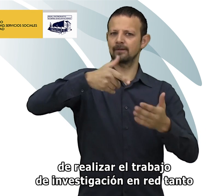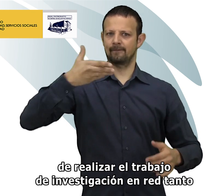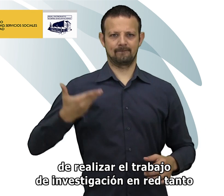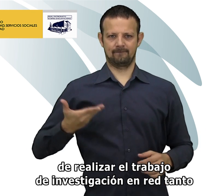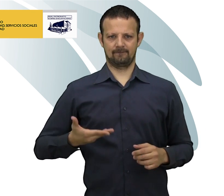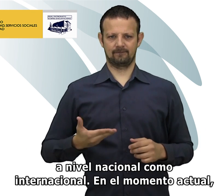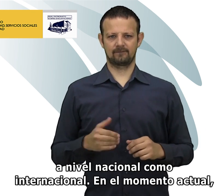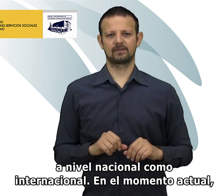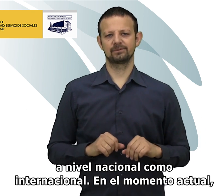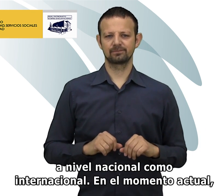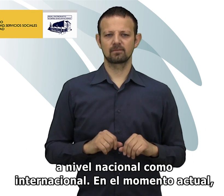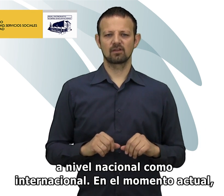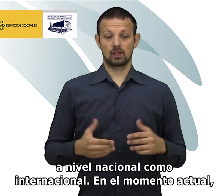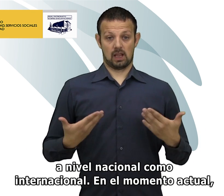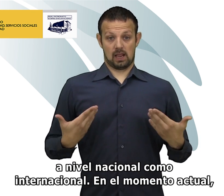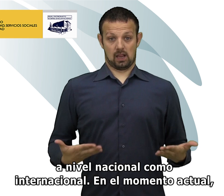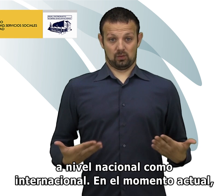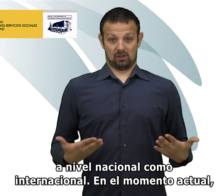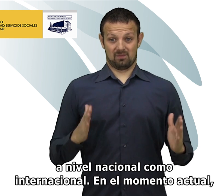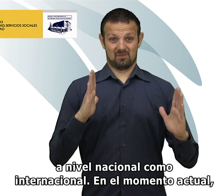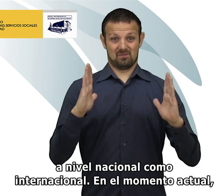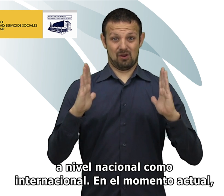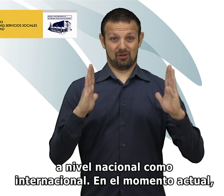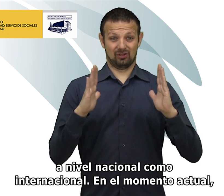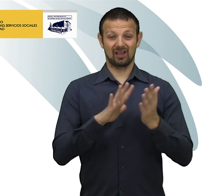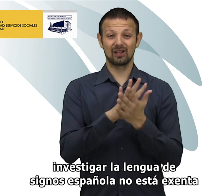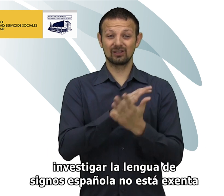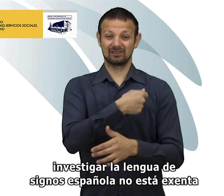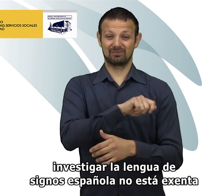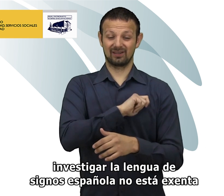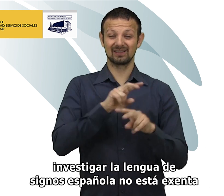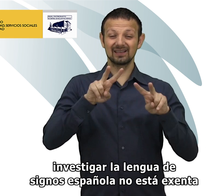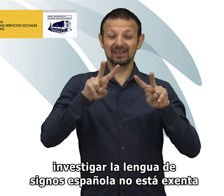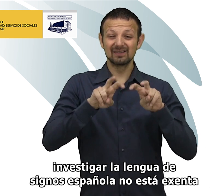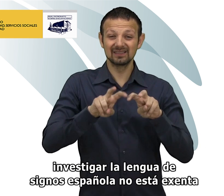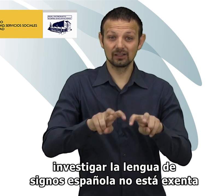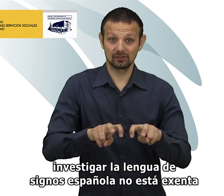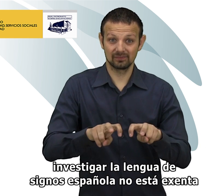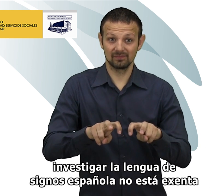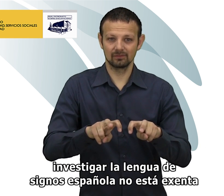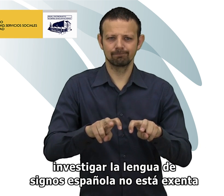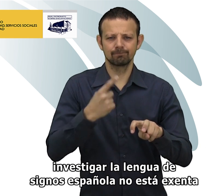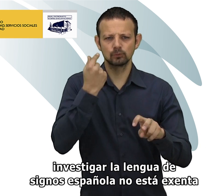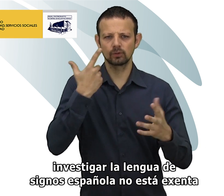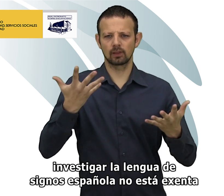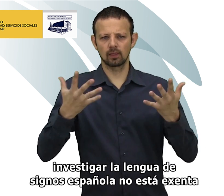como internacional. En el momento actual, investigar la lengua de signos española no está exenta de